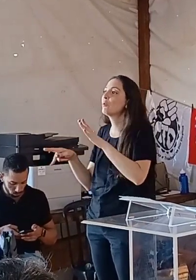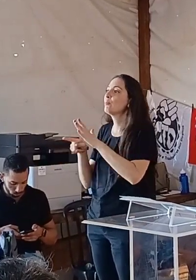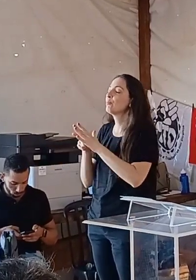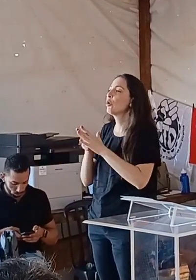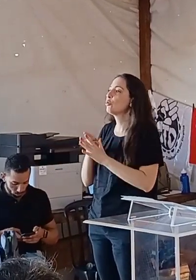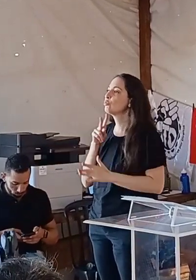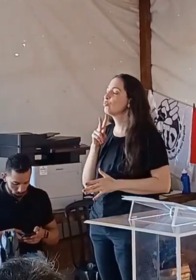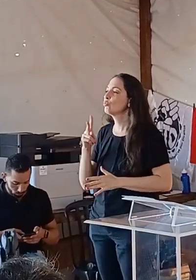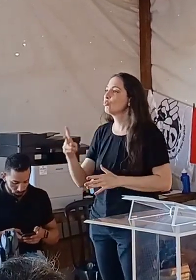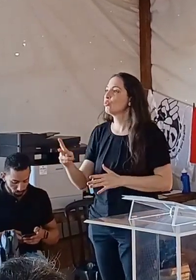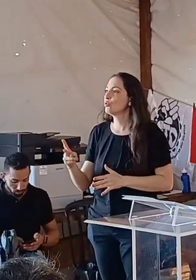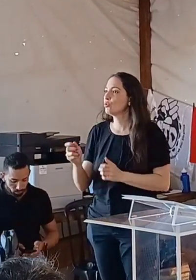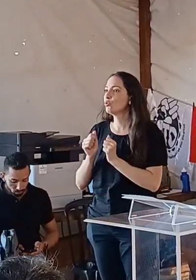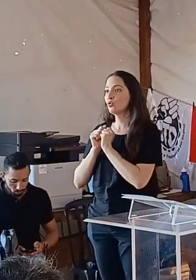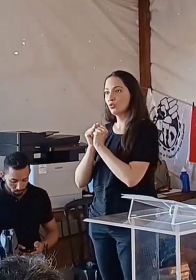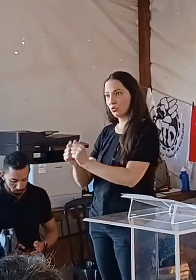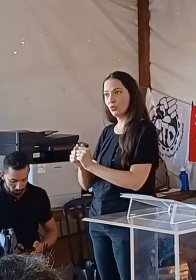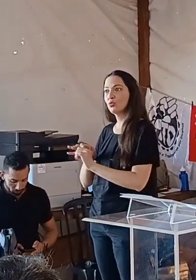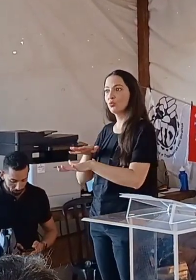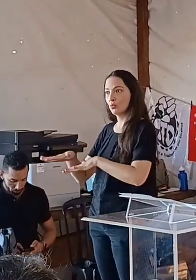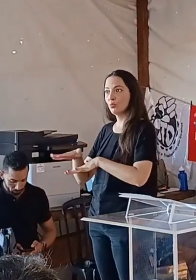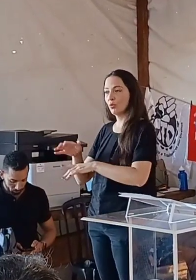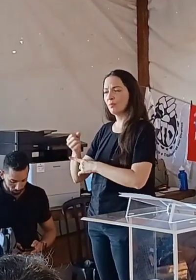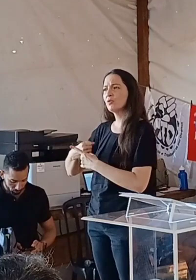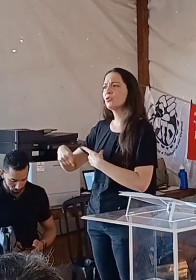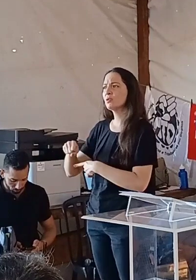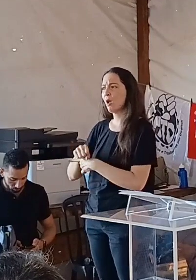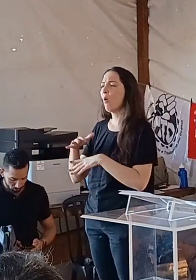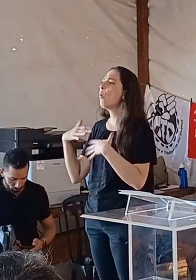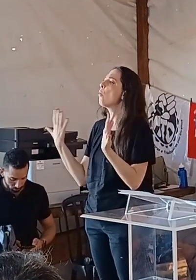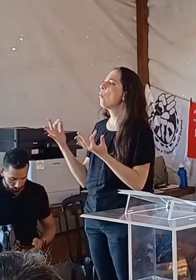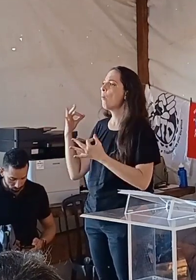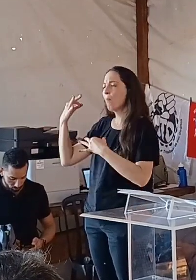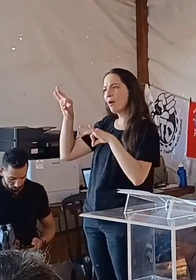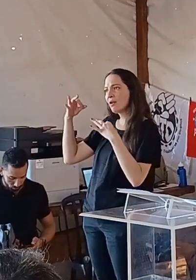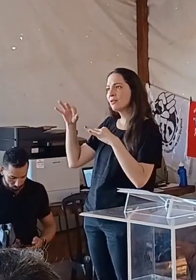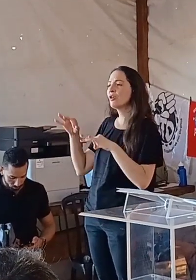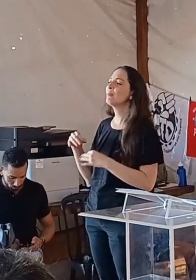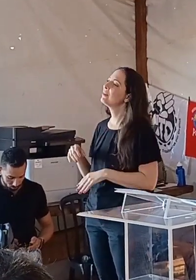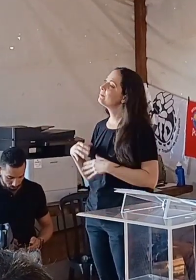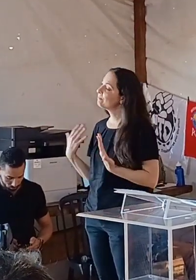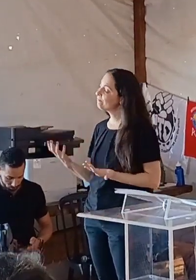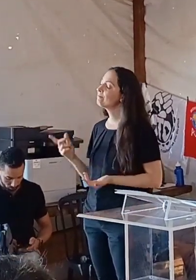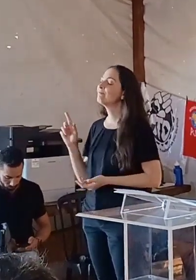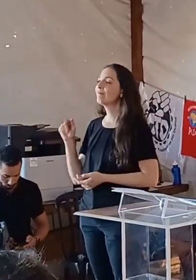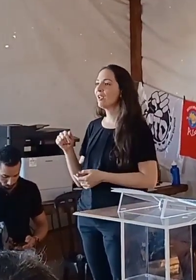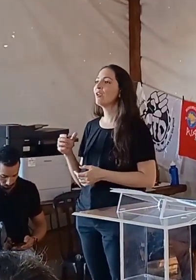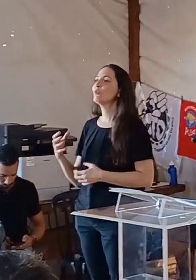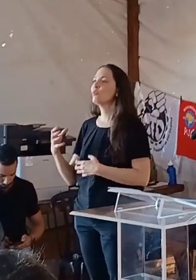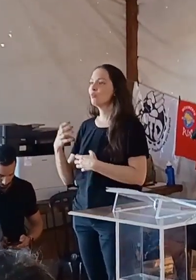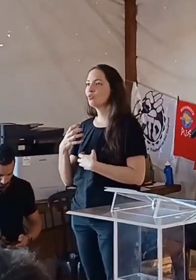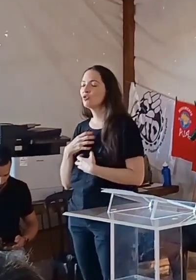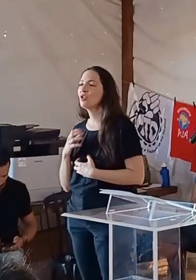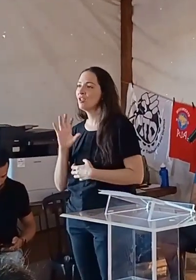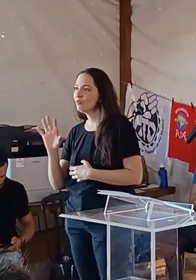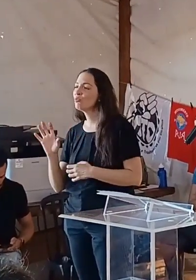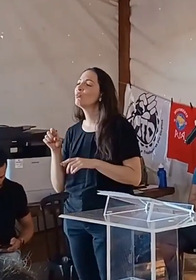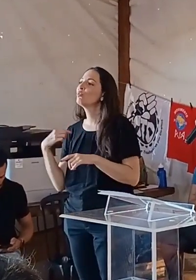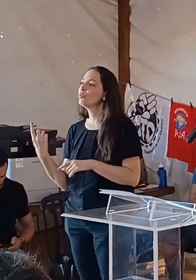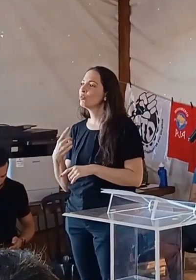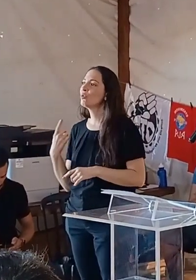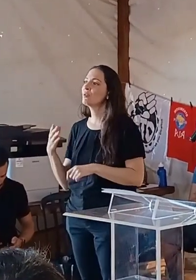2 anos com os movimentos sociais. Então, é assim que será a nossa participação junto com